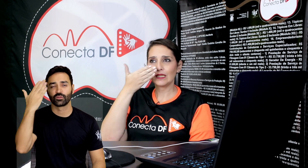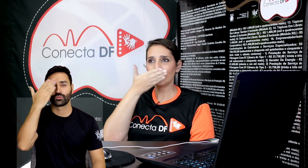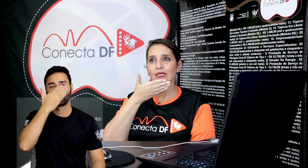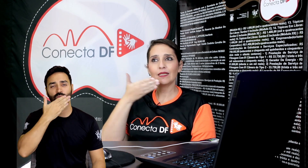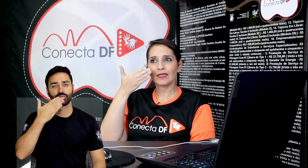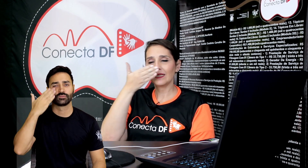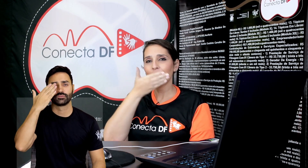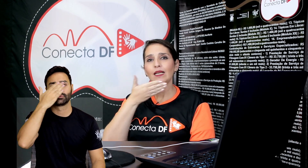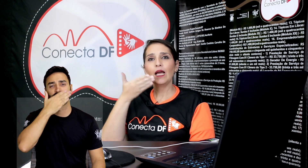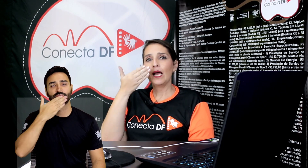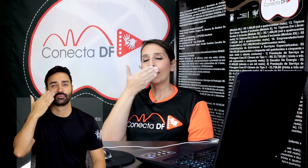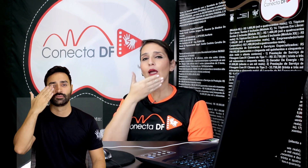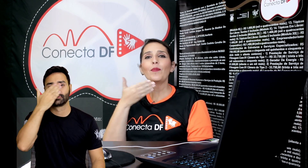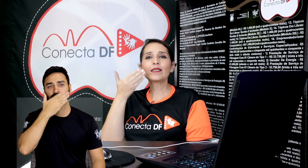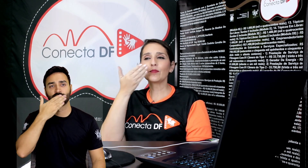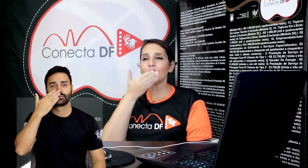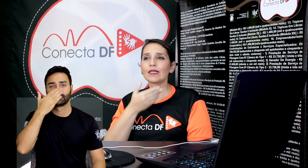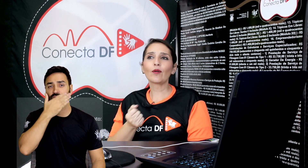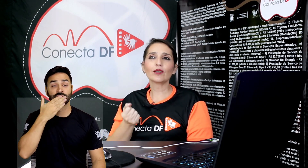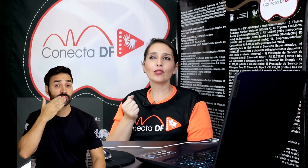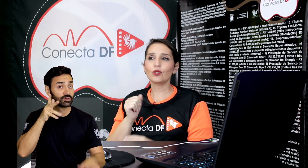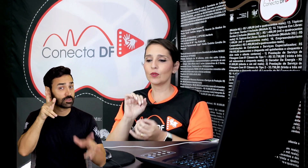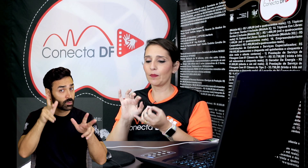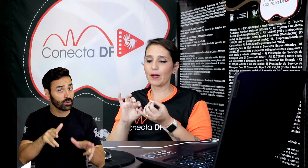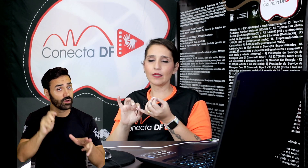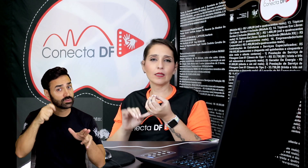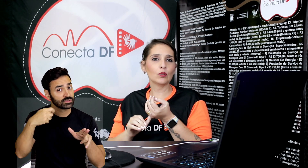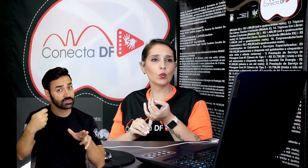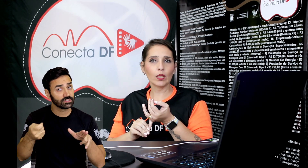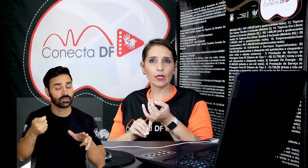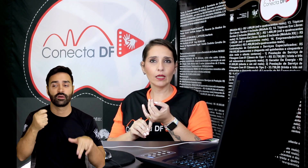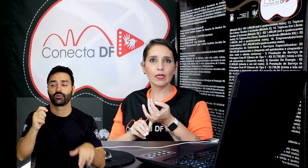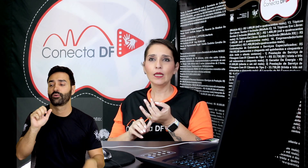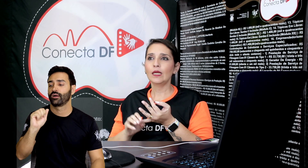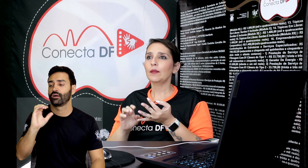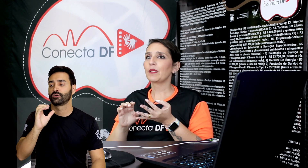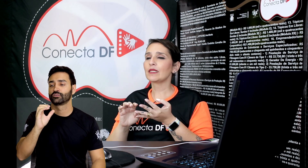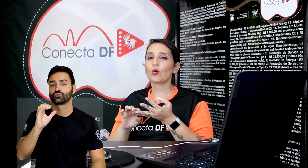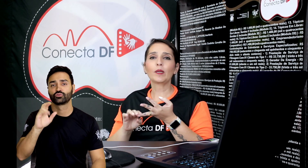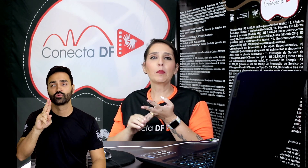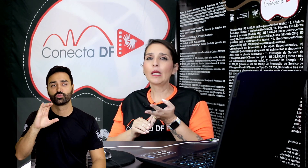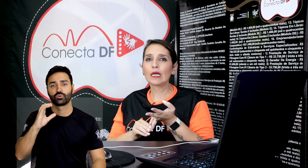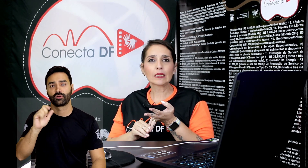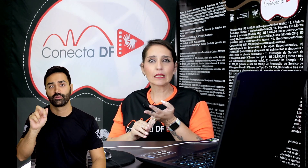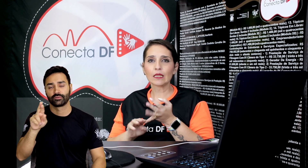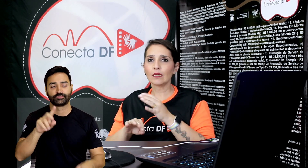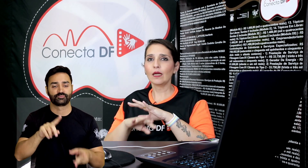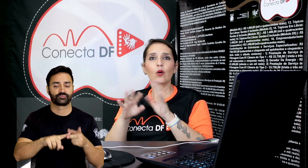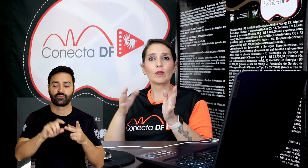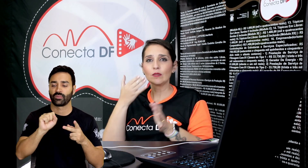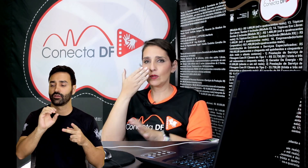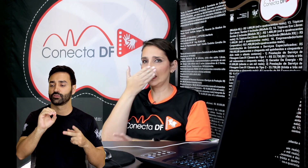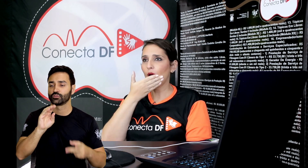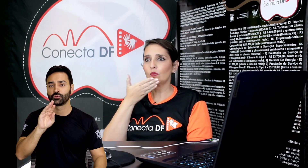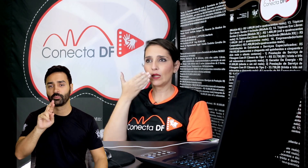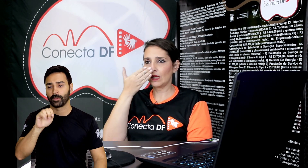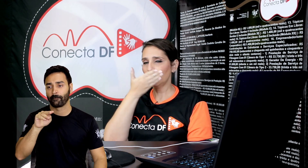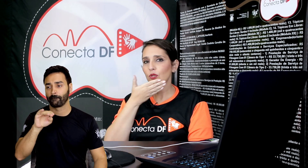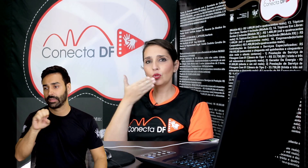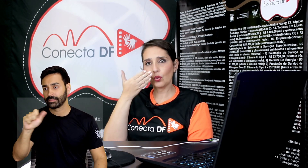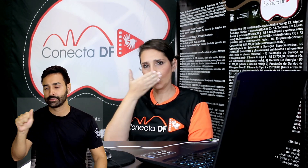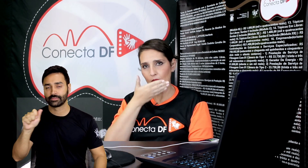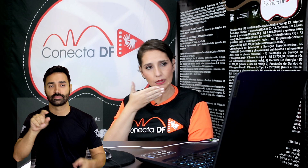Doce. Que é o mesmo sinal que a gente usa para açúcar, para sobremesa. É o mesmo sinal,